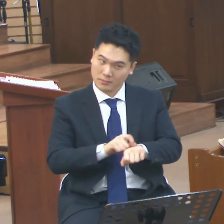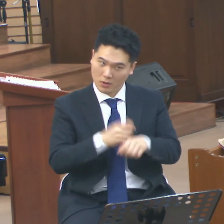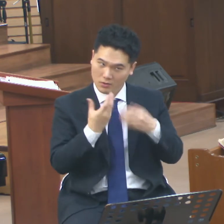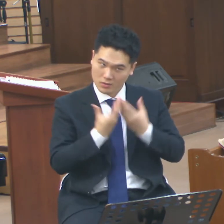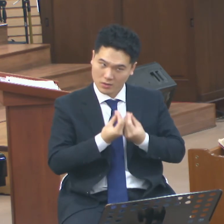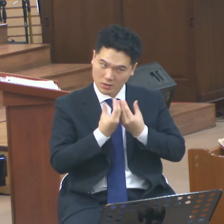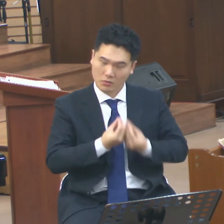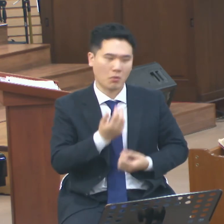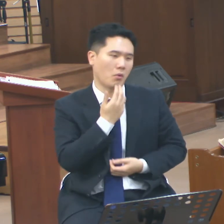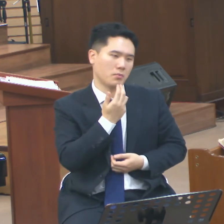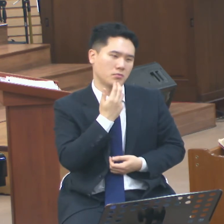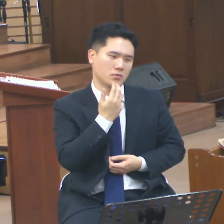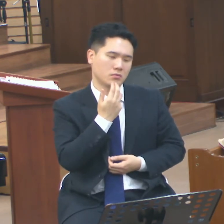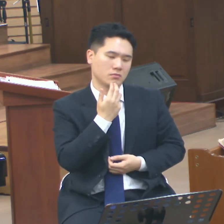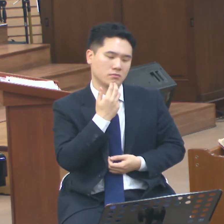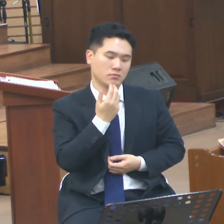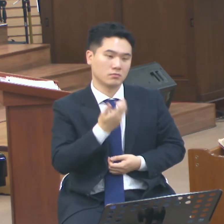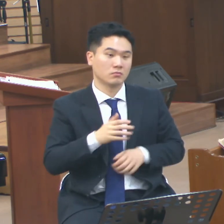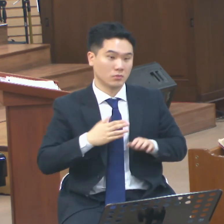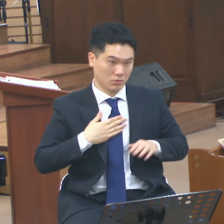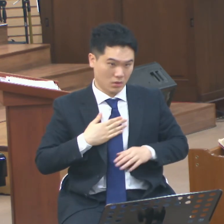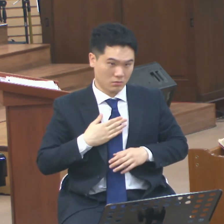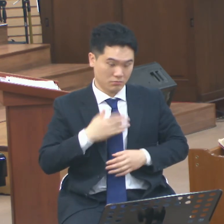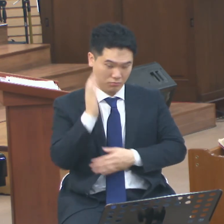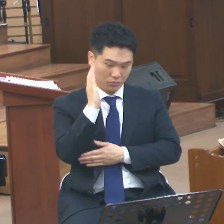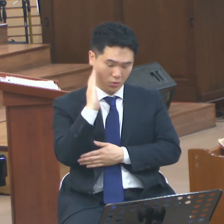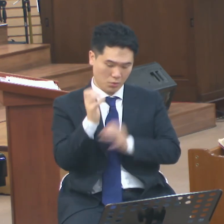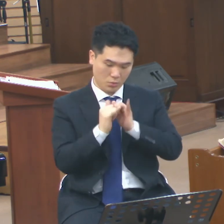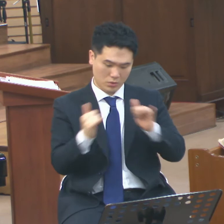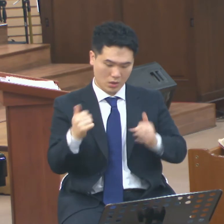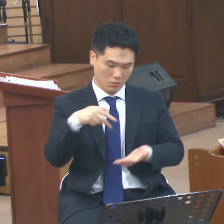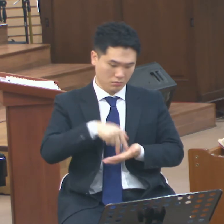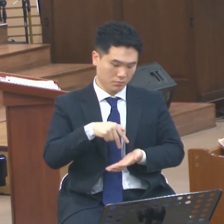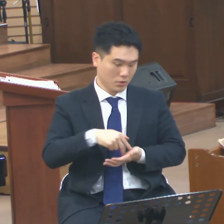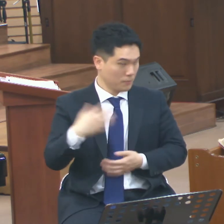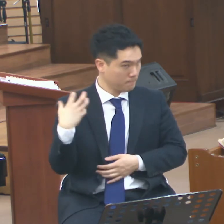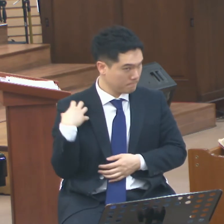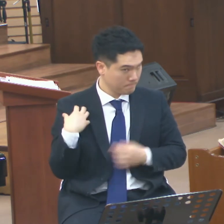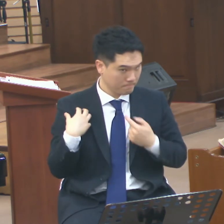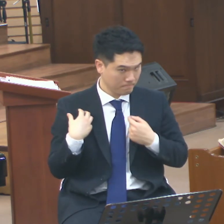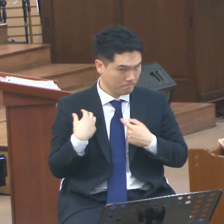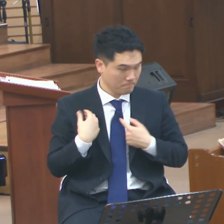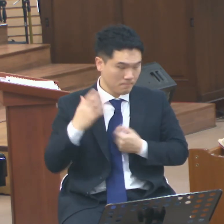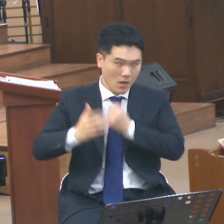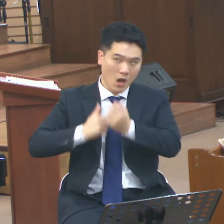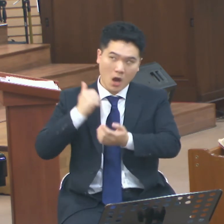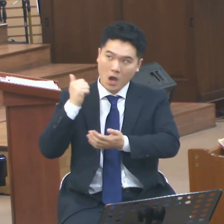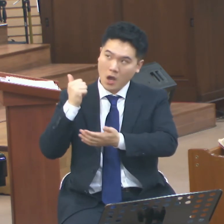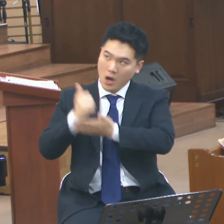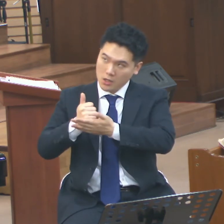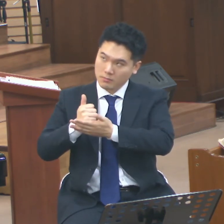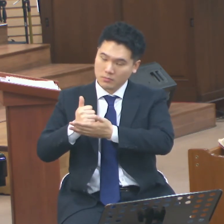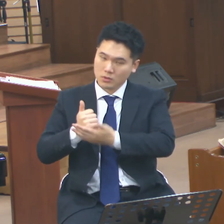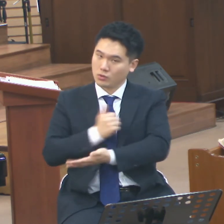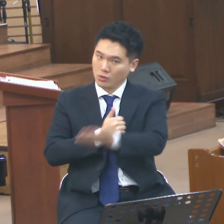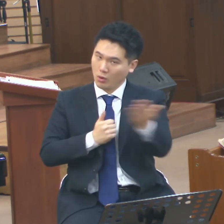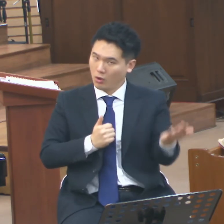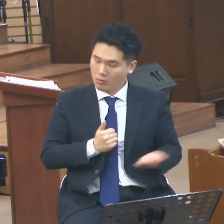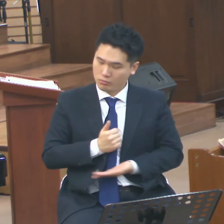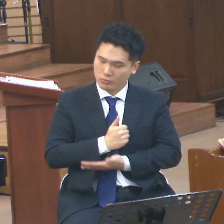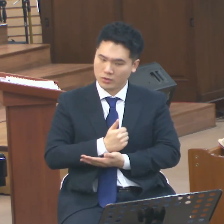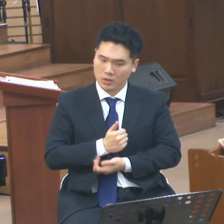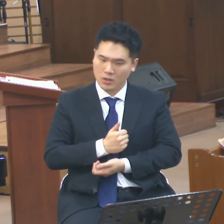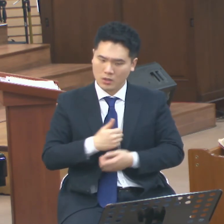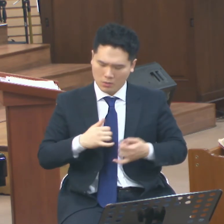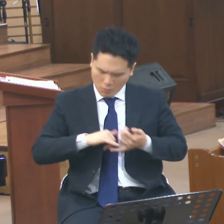딱딱할 수 있어요. 그러나 저는 설교자로서 하나님께서 이 말씀을 통해서 우리에게 주려는 메시지를 전하려고 노력하는